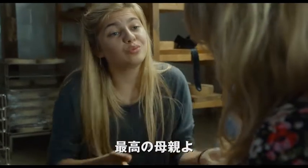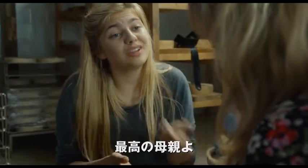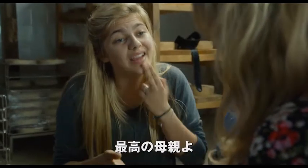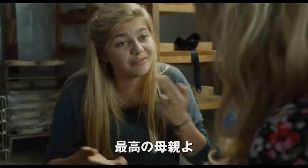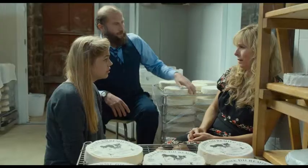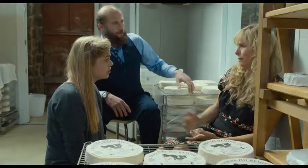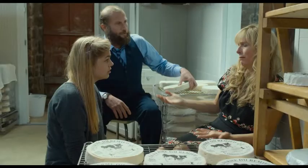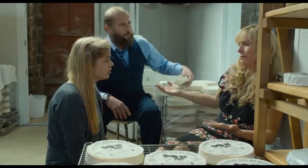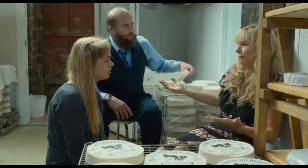monde